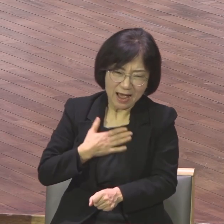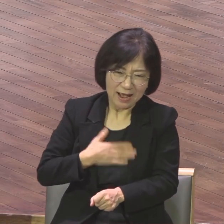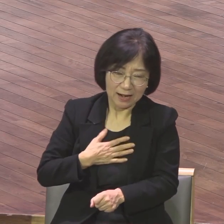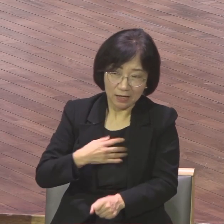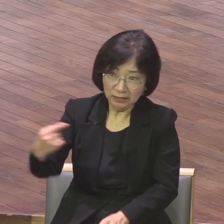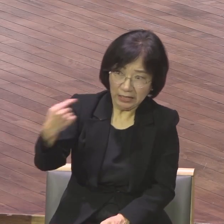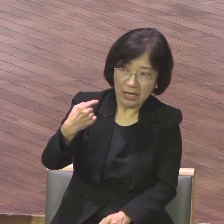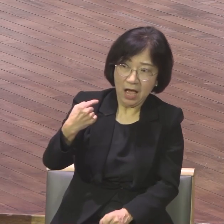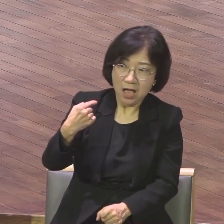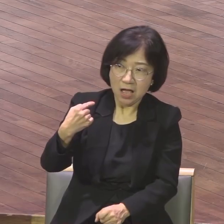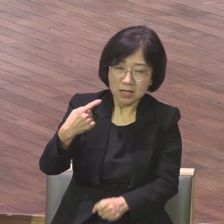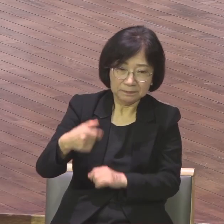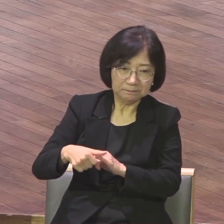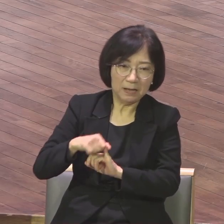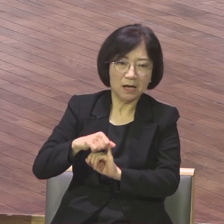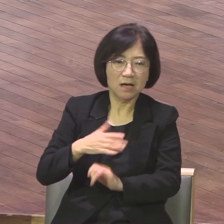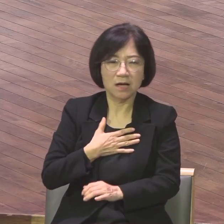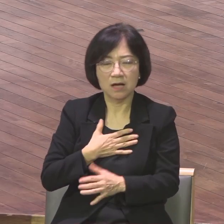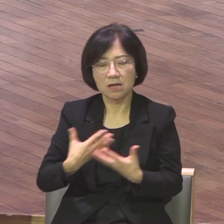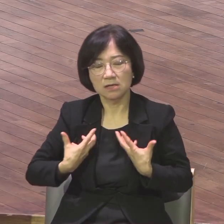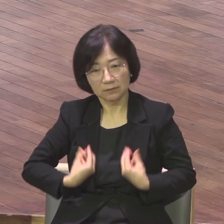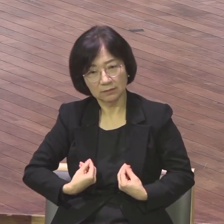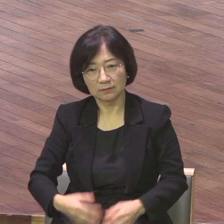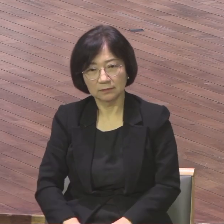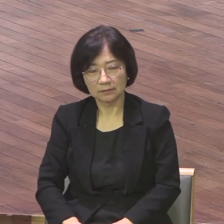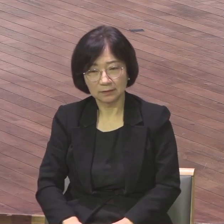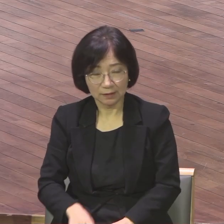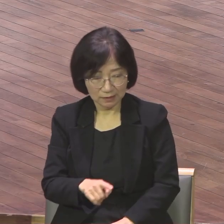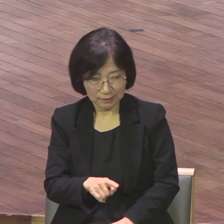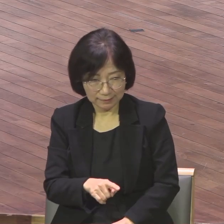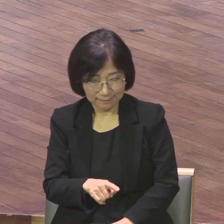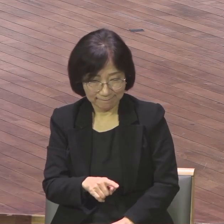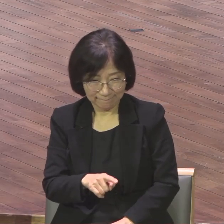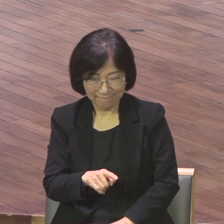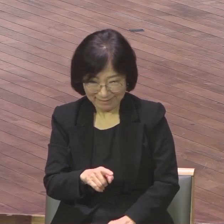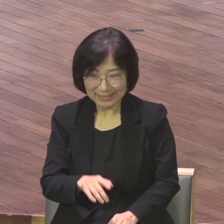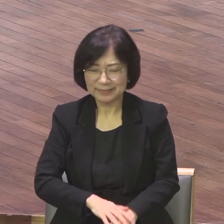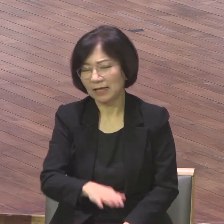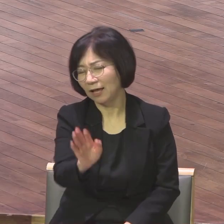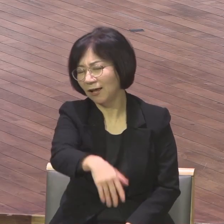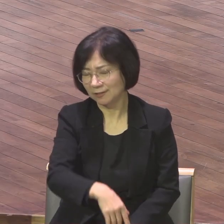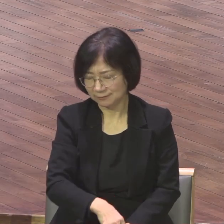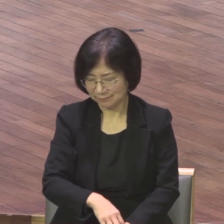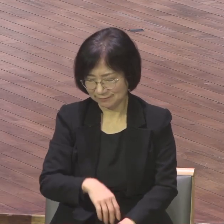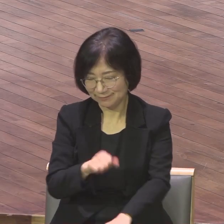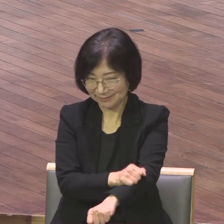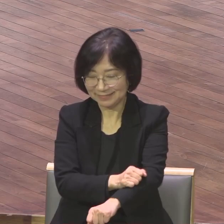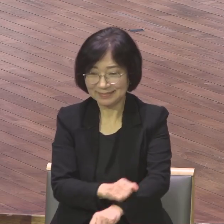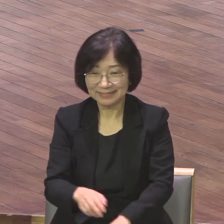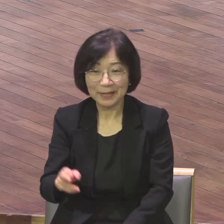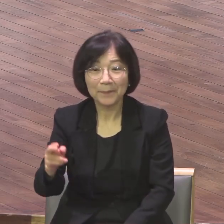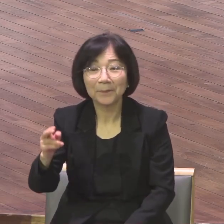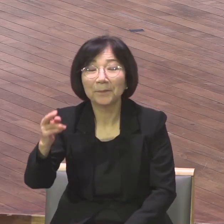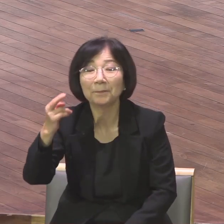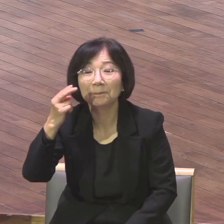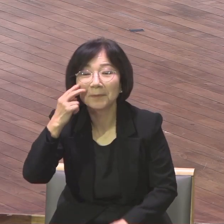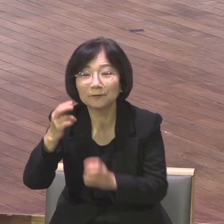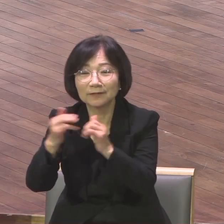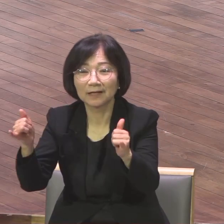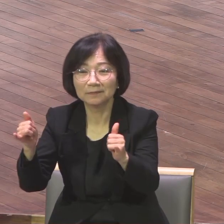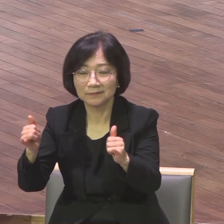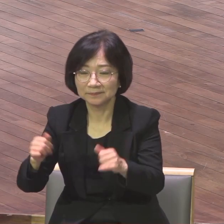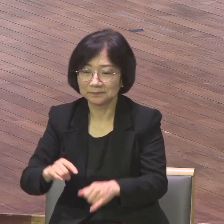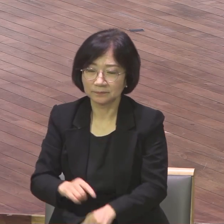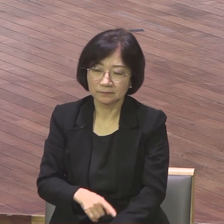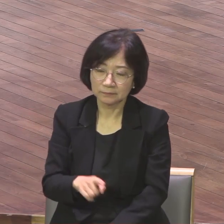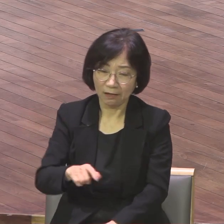위로하세요. 아이고 대단하십니다. 퍼펙트. 미국에는 그래 애들 뭐 별것도 아닌데 of course,